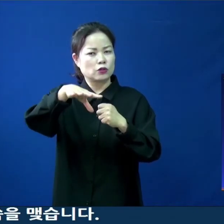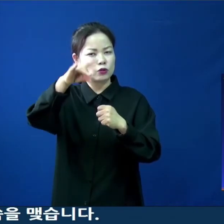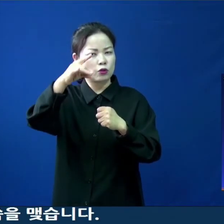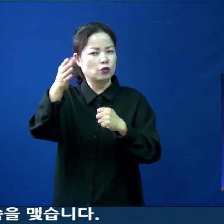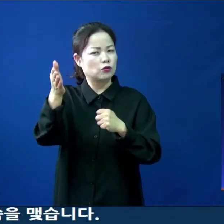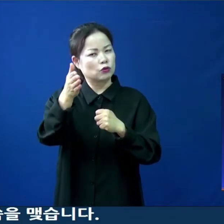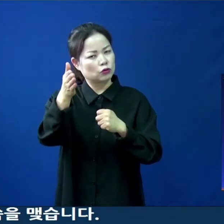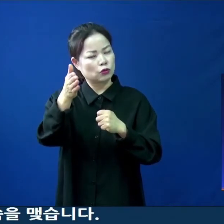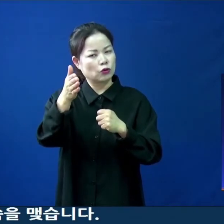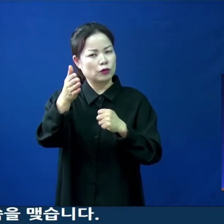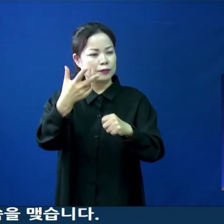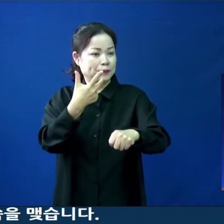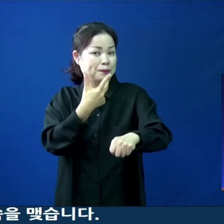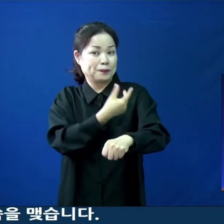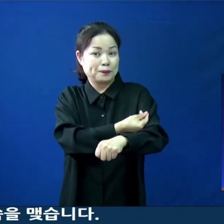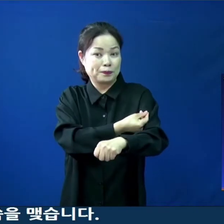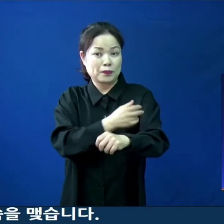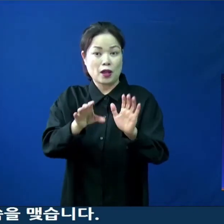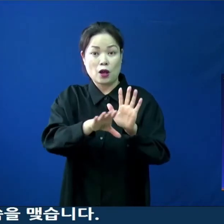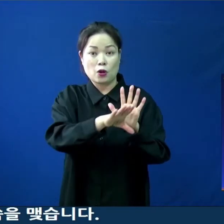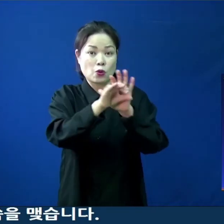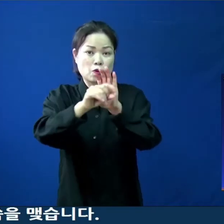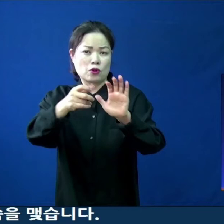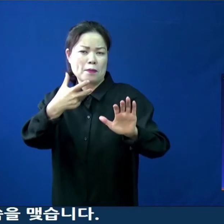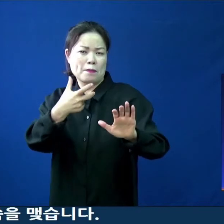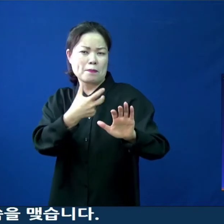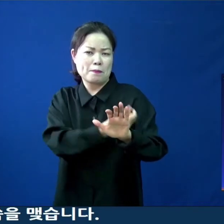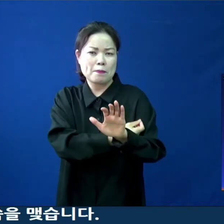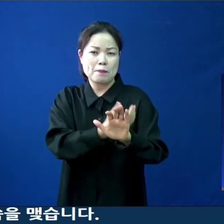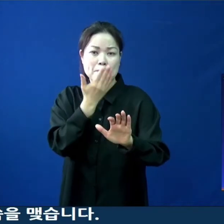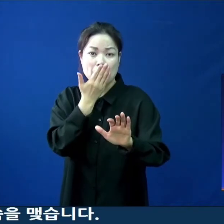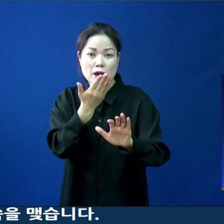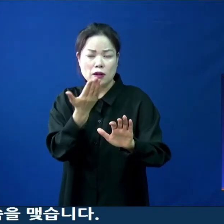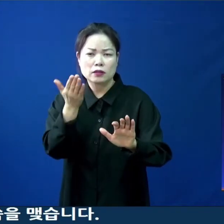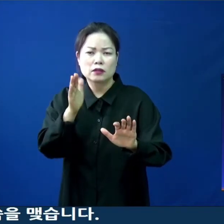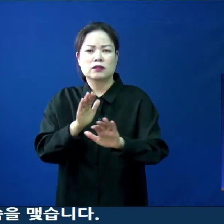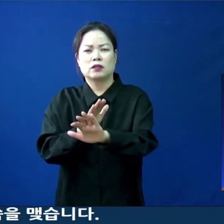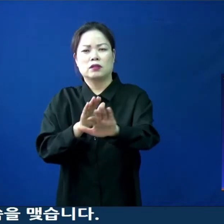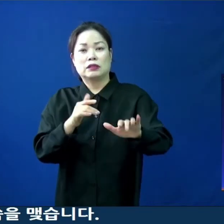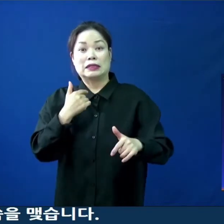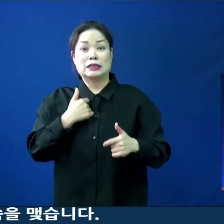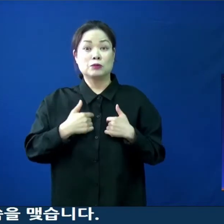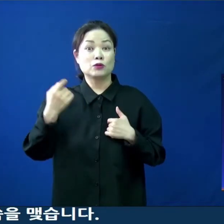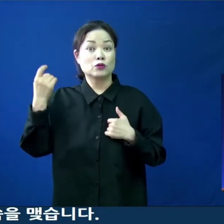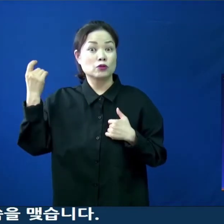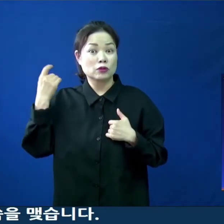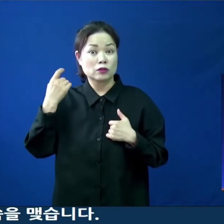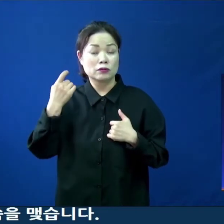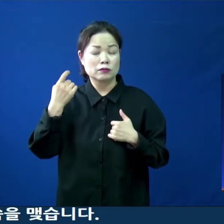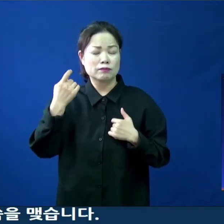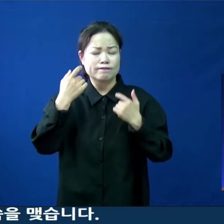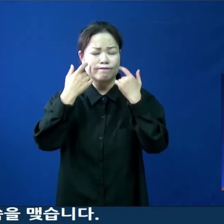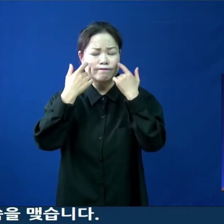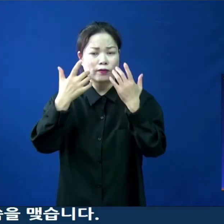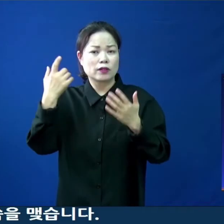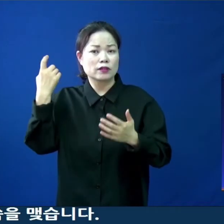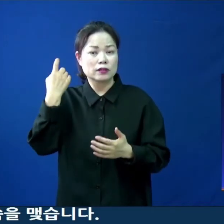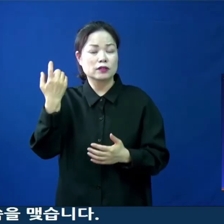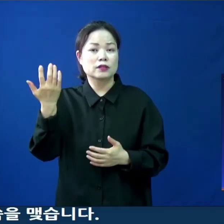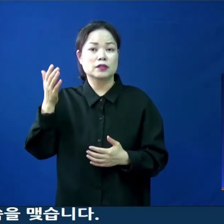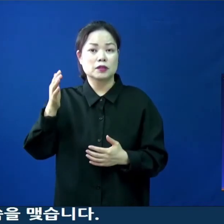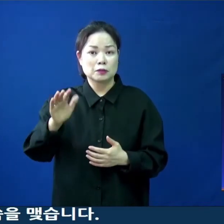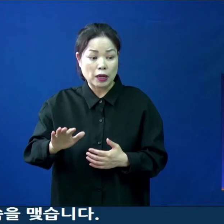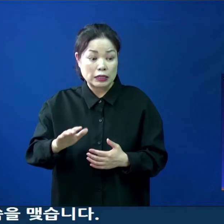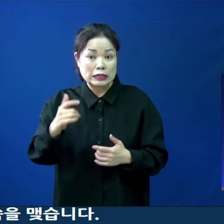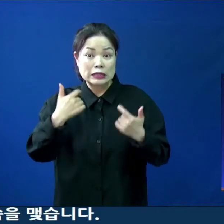있다고 합니다. 너무나 기쁜 소식입니다. 그러나 여러분, 정말 기쁜 소식임에는 틀림없지만